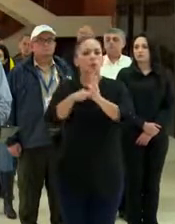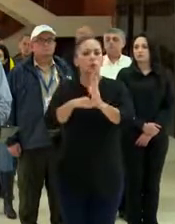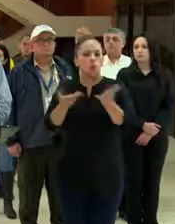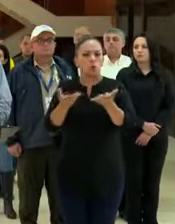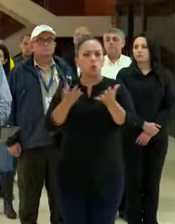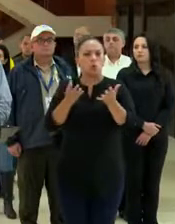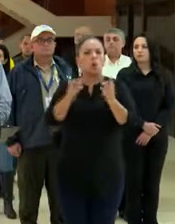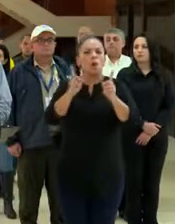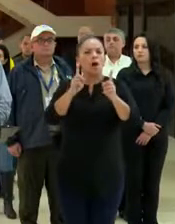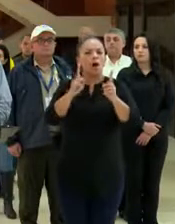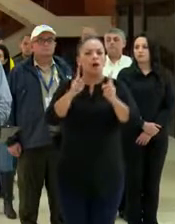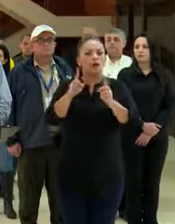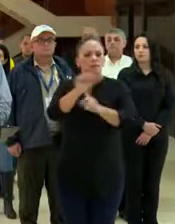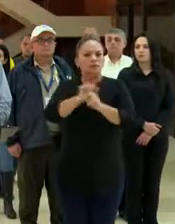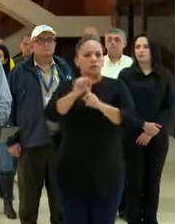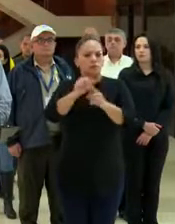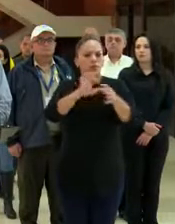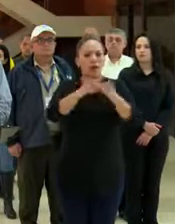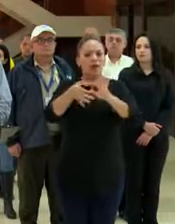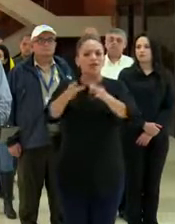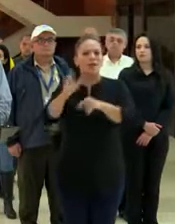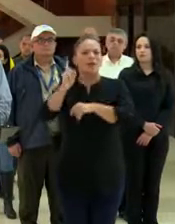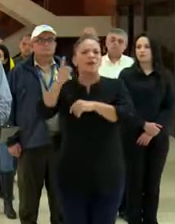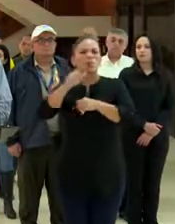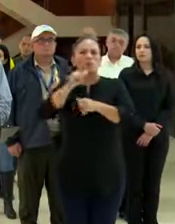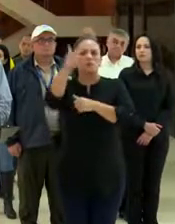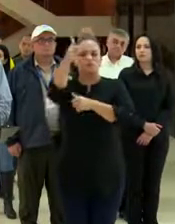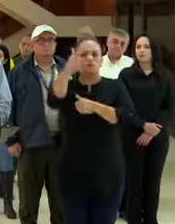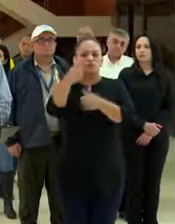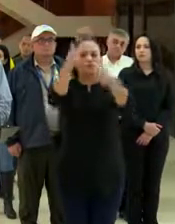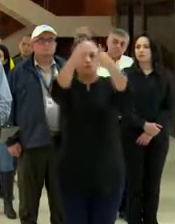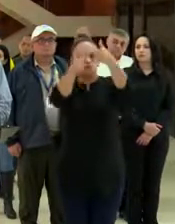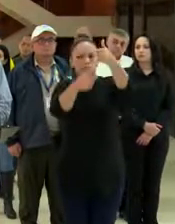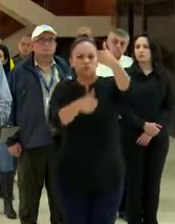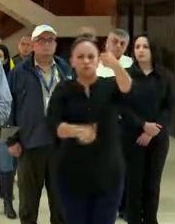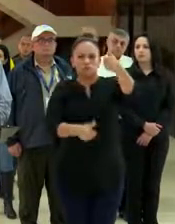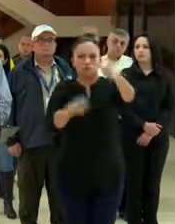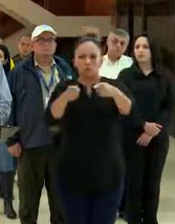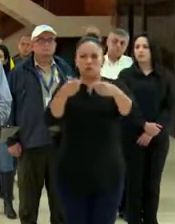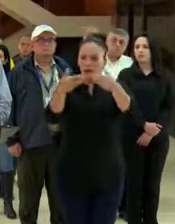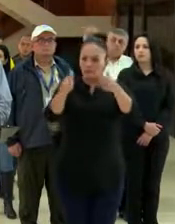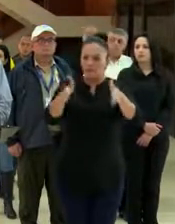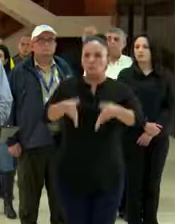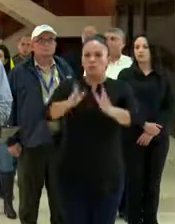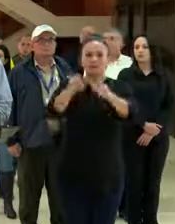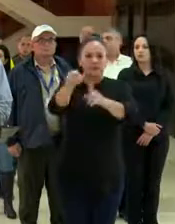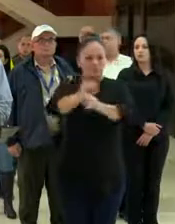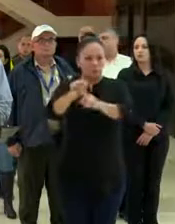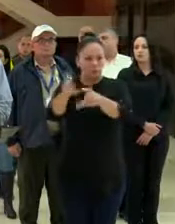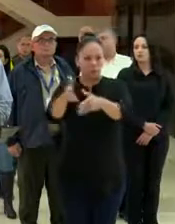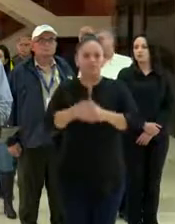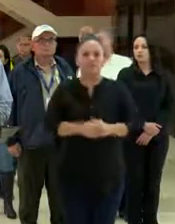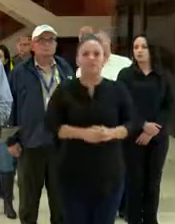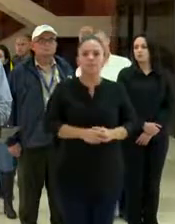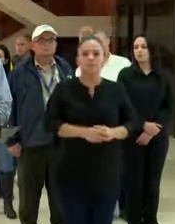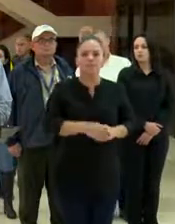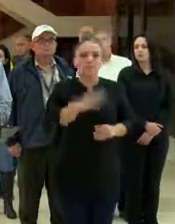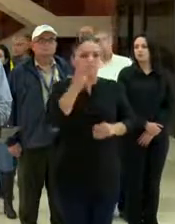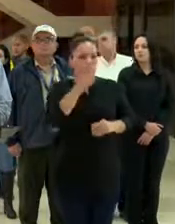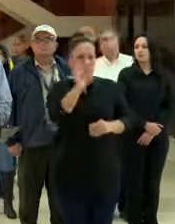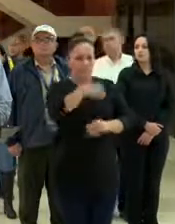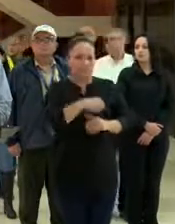que se sigue en estos casos cuando se decide la apertura de una carretera en estas condiciones. Sí,